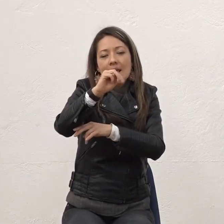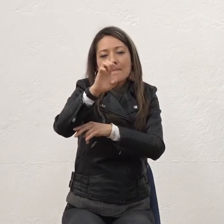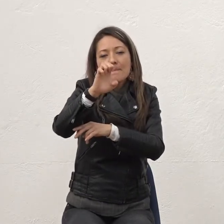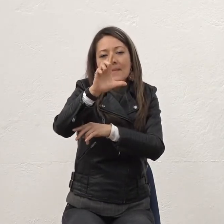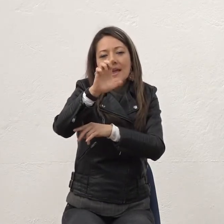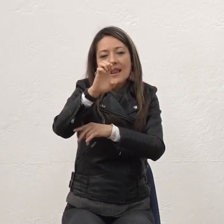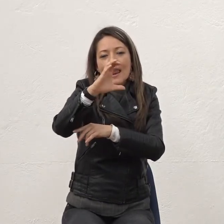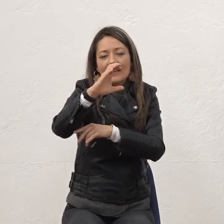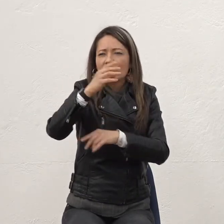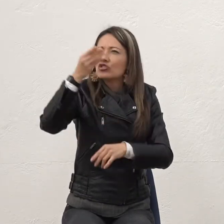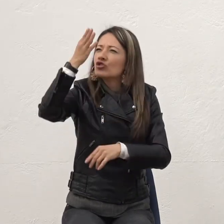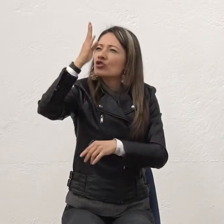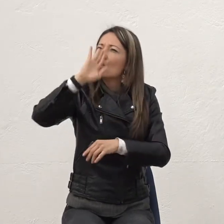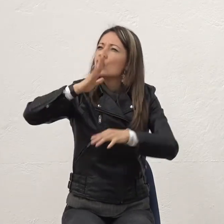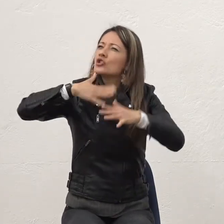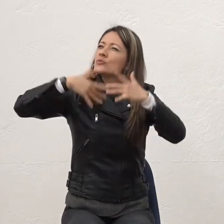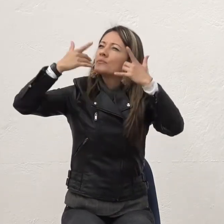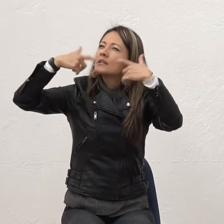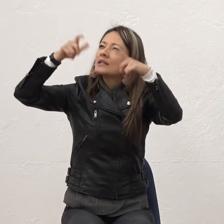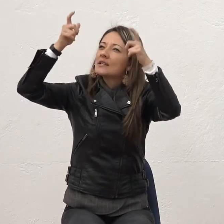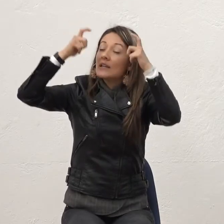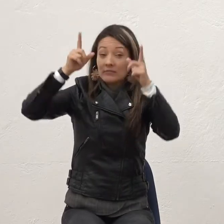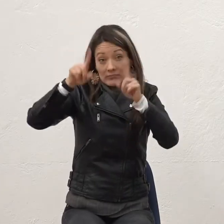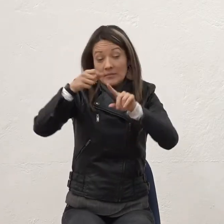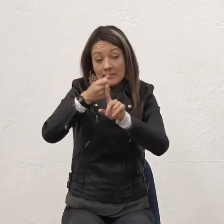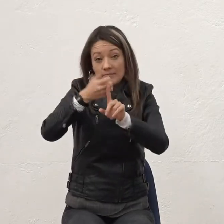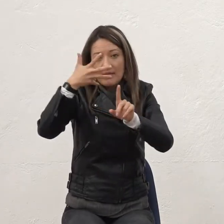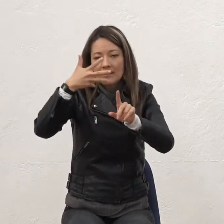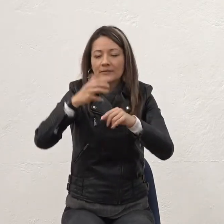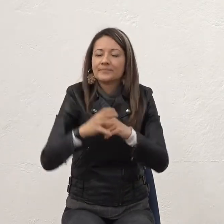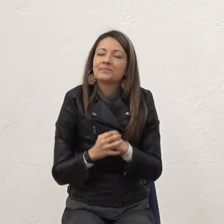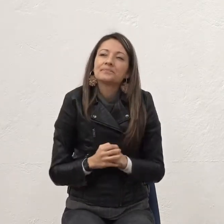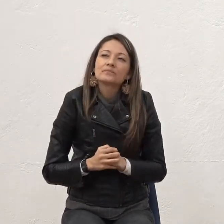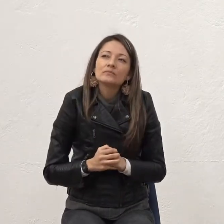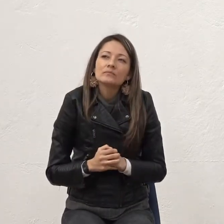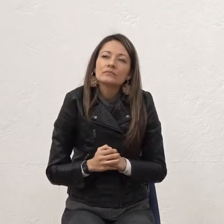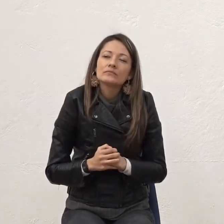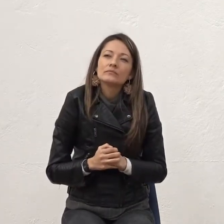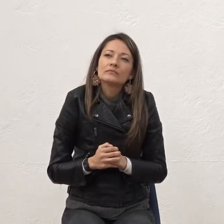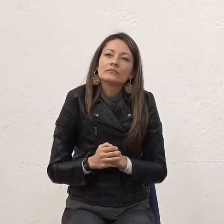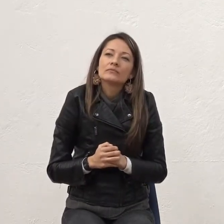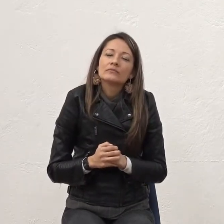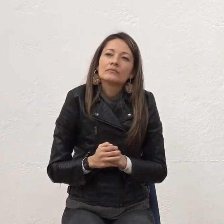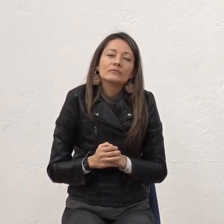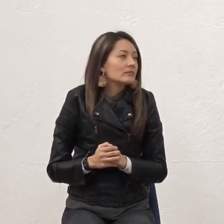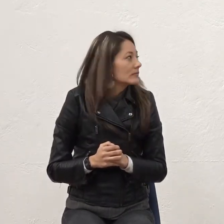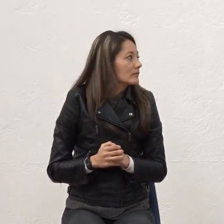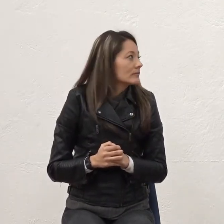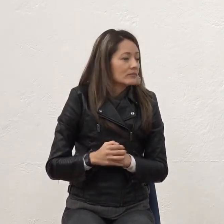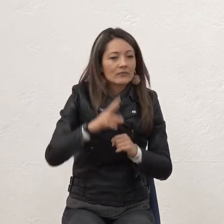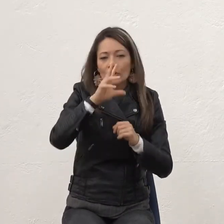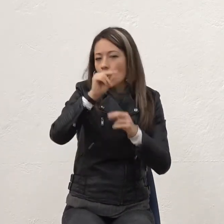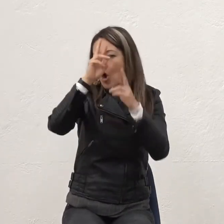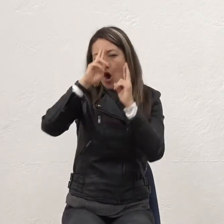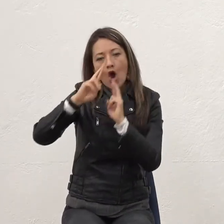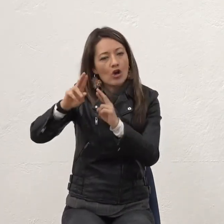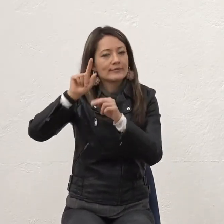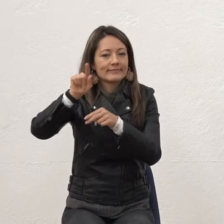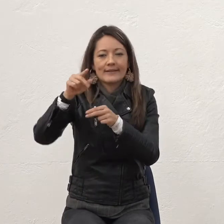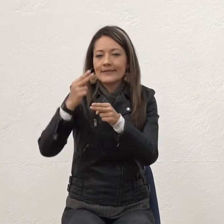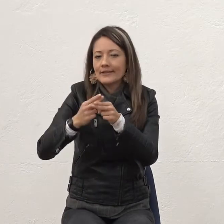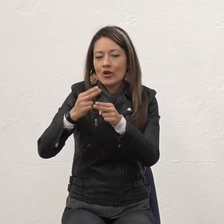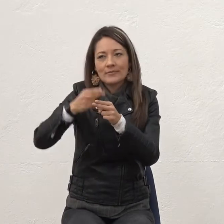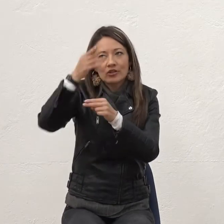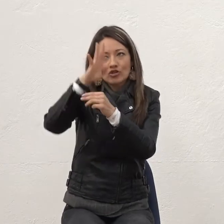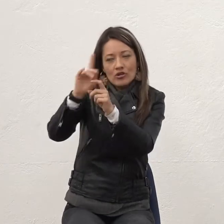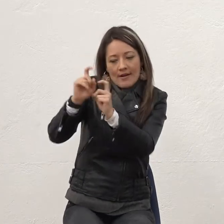Dios es mi rey, que también me impactó cuando vi su historia, porque no honró ese nombre tan espectacular que